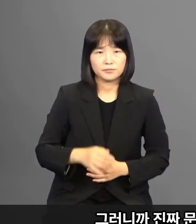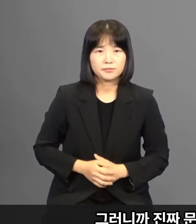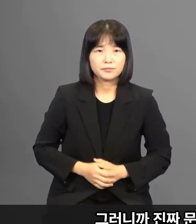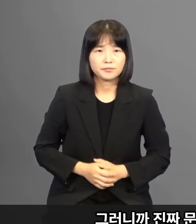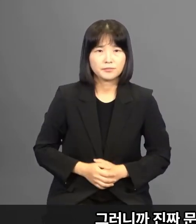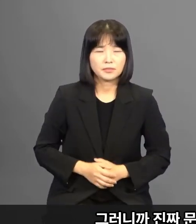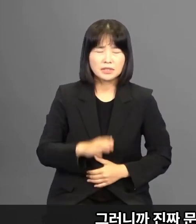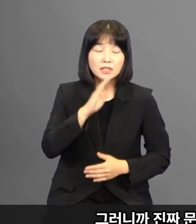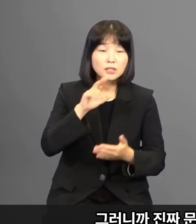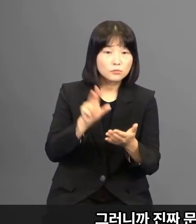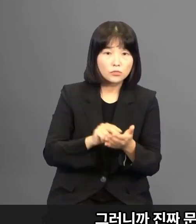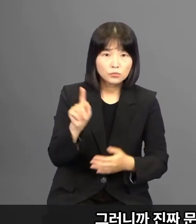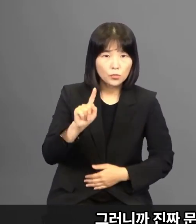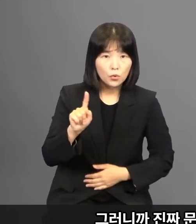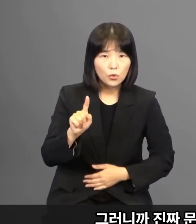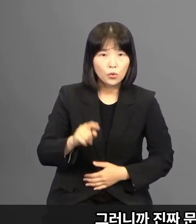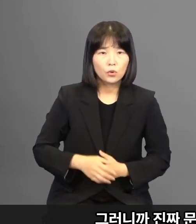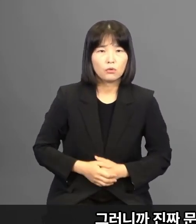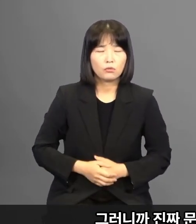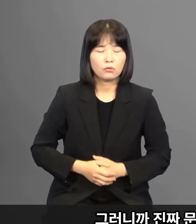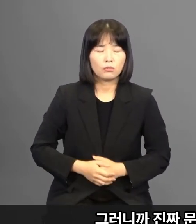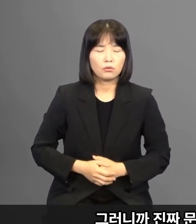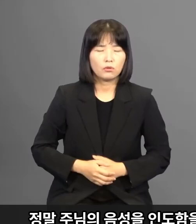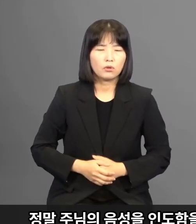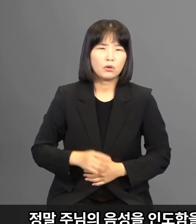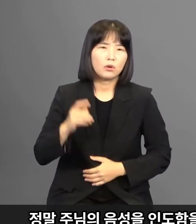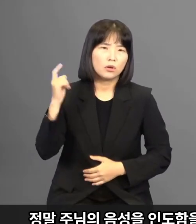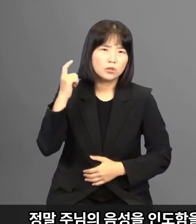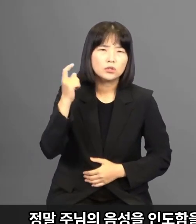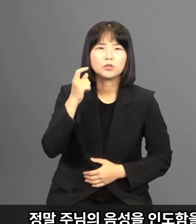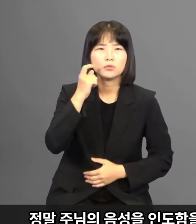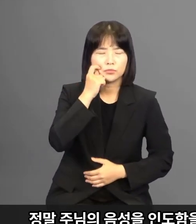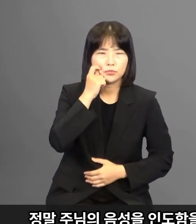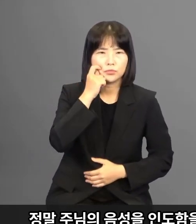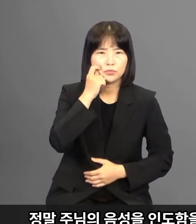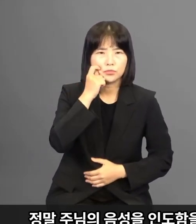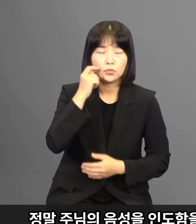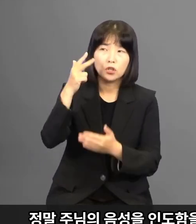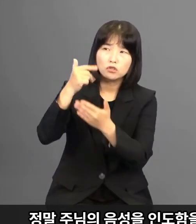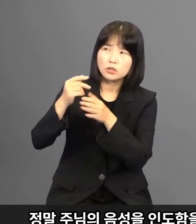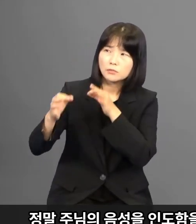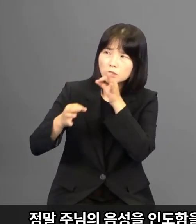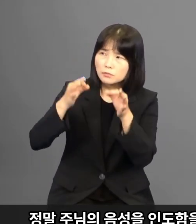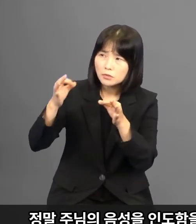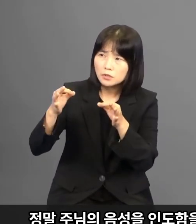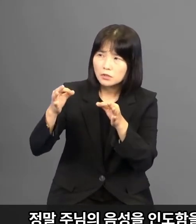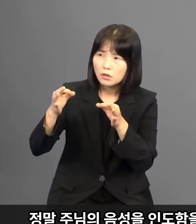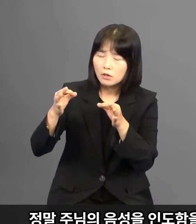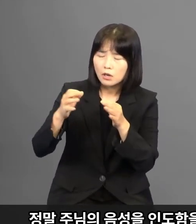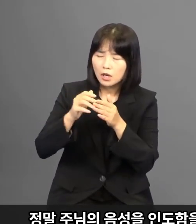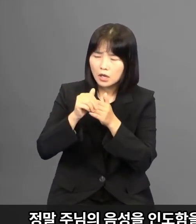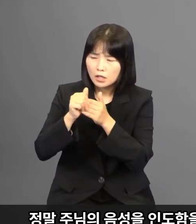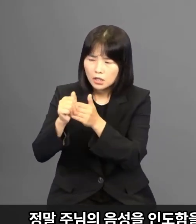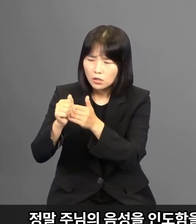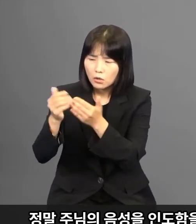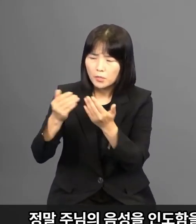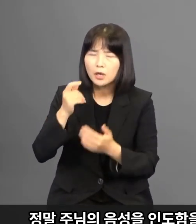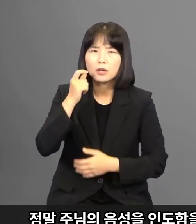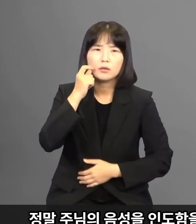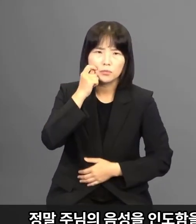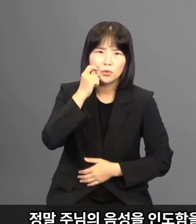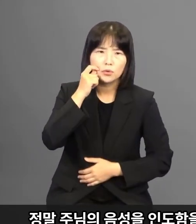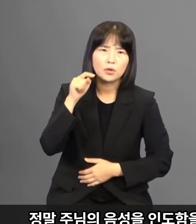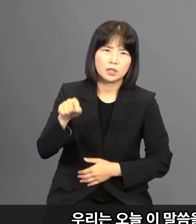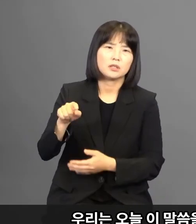진짜 문제는 우리가 듣지 못한다는 것. 정말 주님의 음성을 인도함을 받지 못한다는 데에 있는